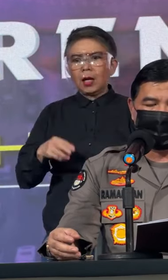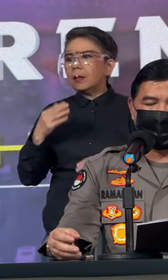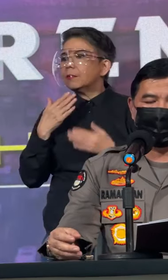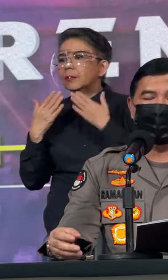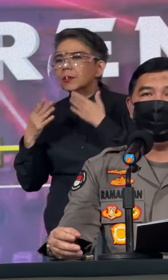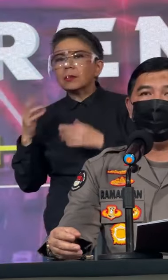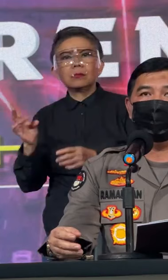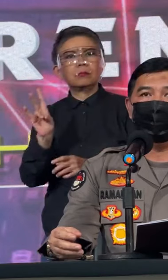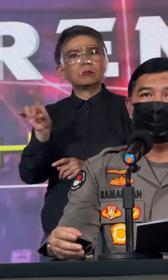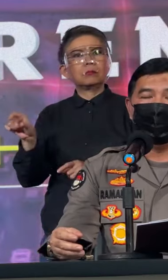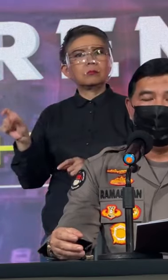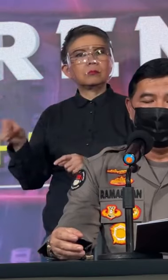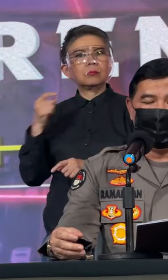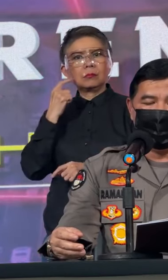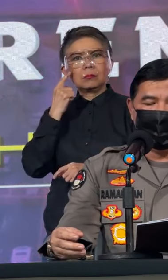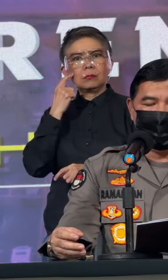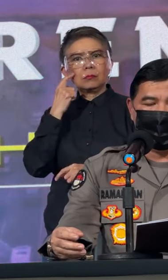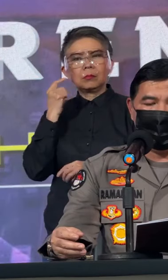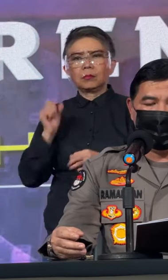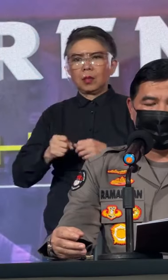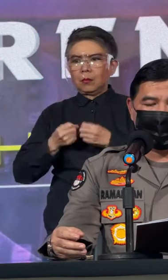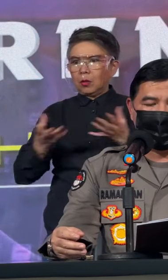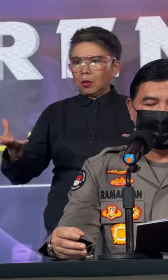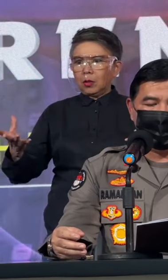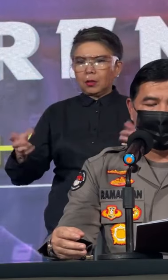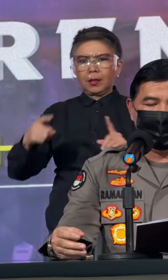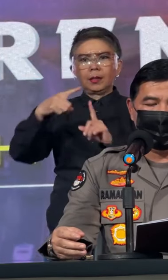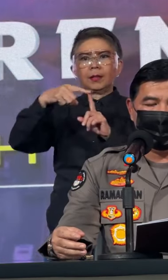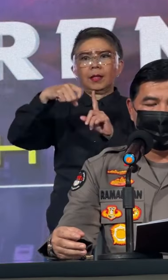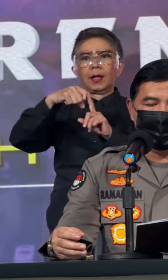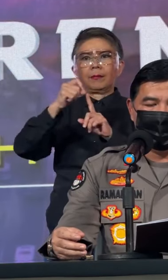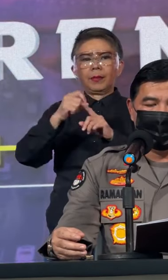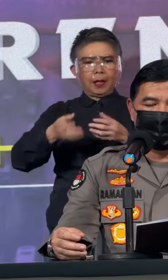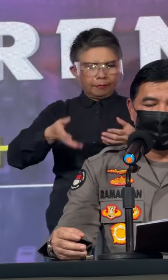pemeriksaan saksi-saksi, menggelar olah TKP,